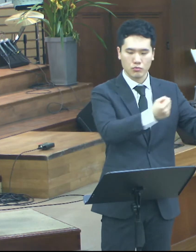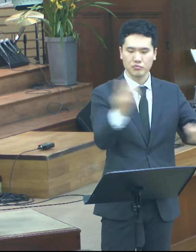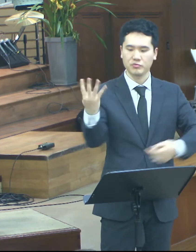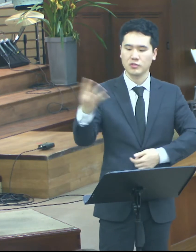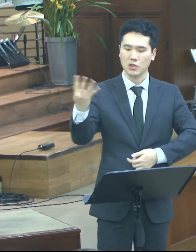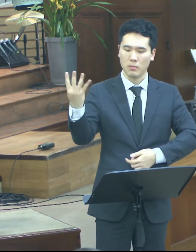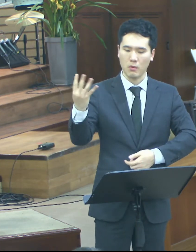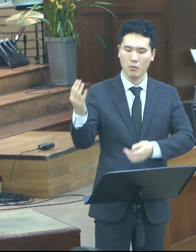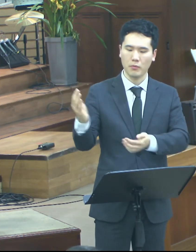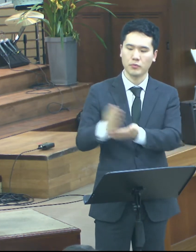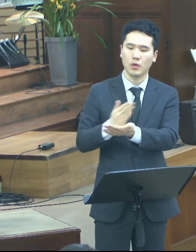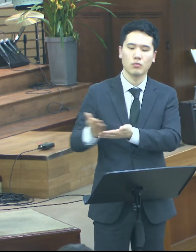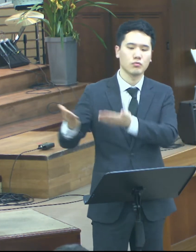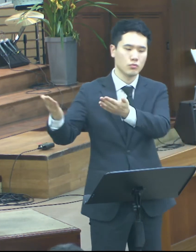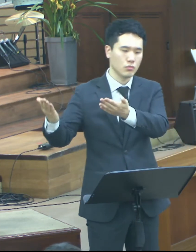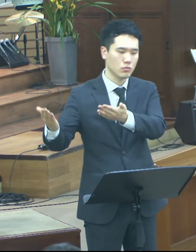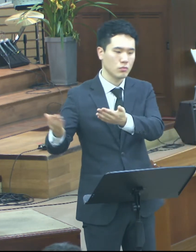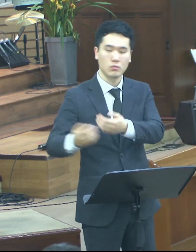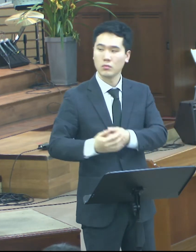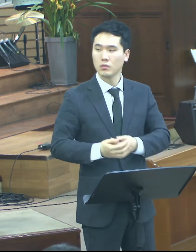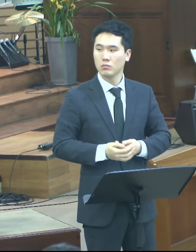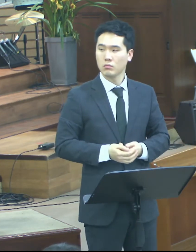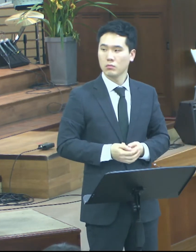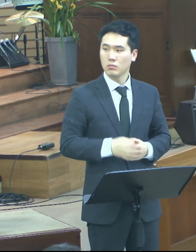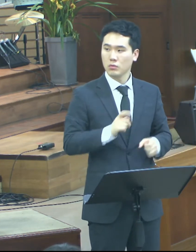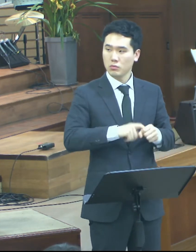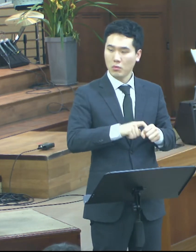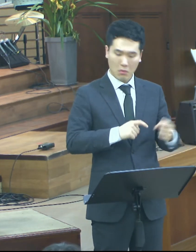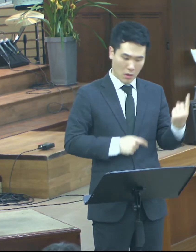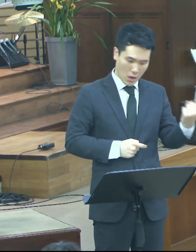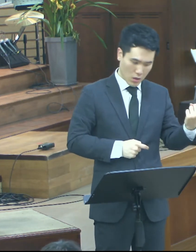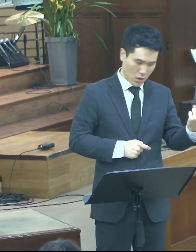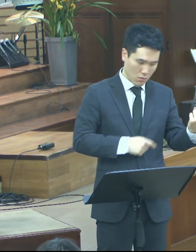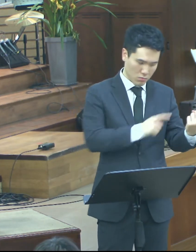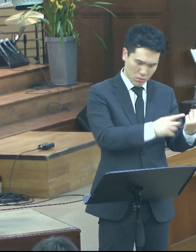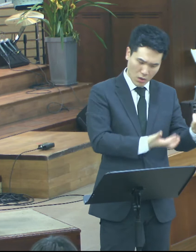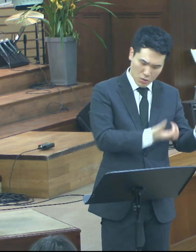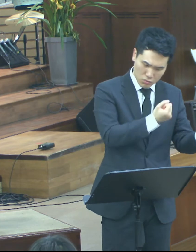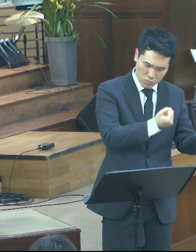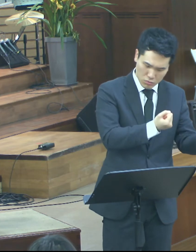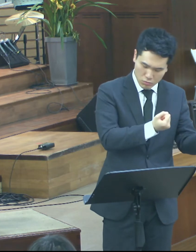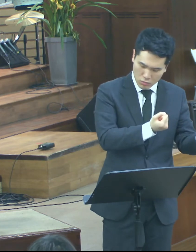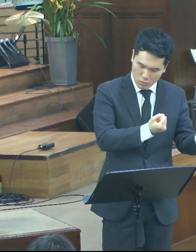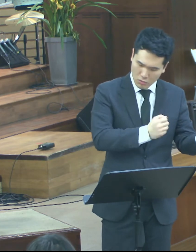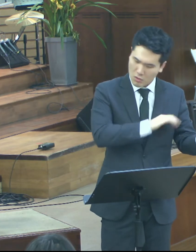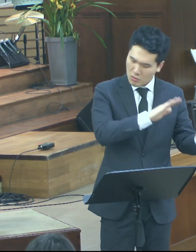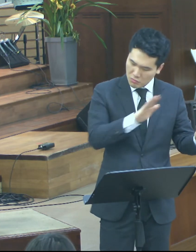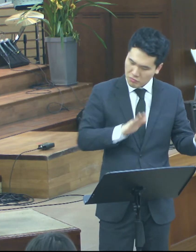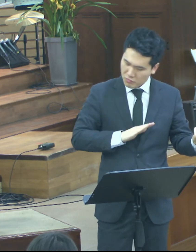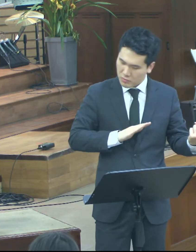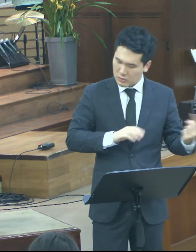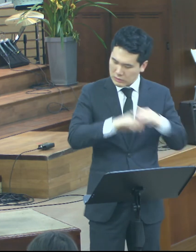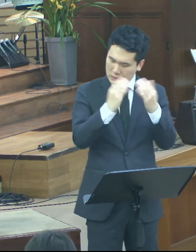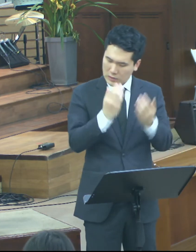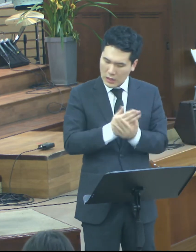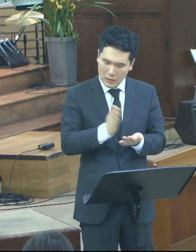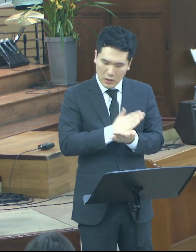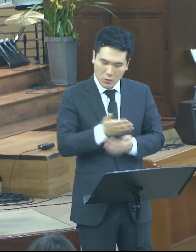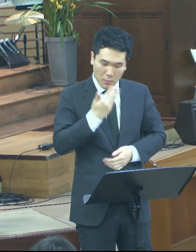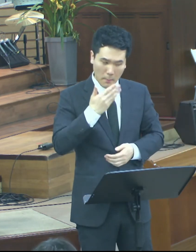한 개 가지고 우리 다 먹을 수 있나? 이렇게 예수님을 좀 기대할 수 있지 않겠어요? 근데 깨달음이 없으면요, 기대를 하지 않아요.